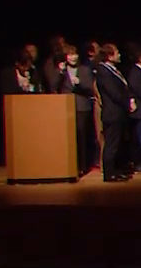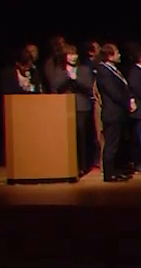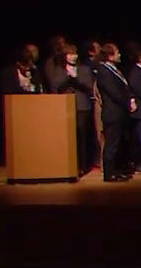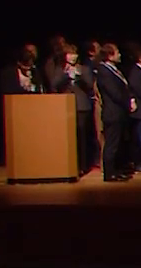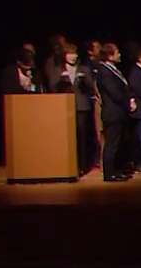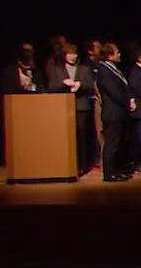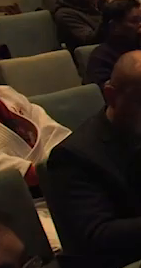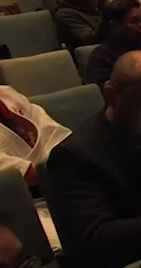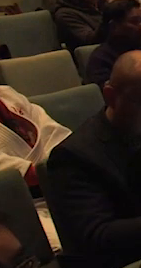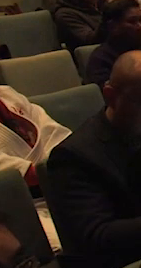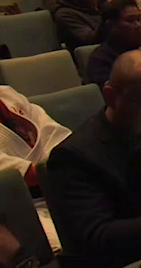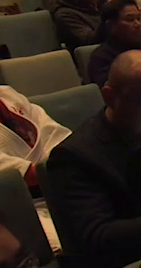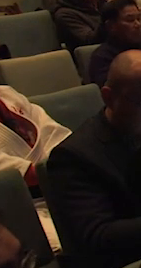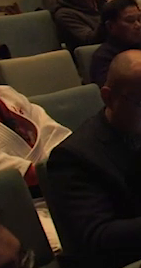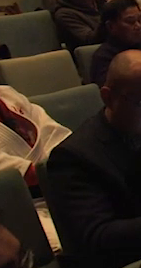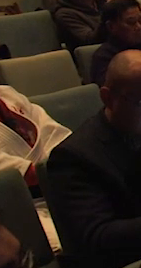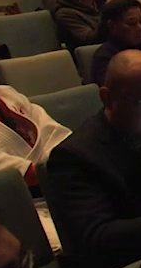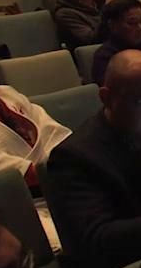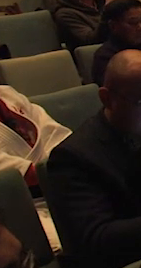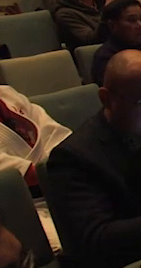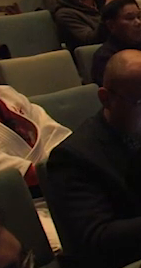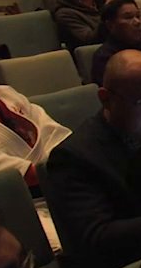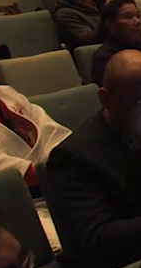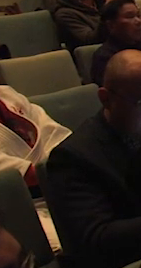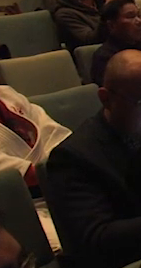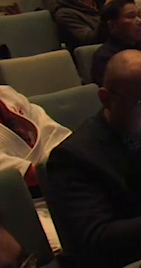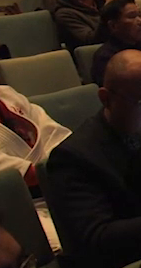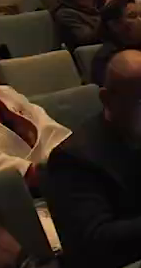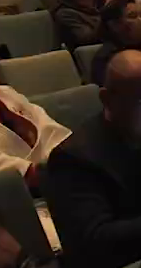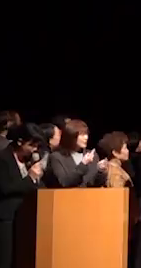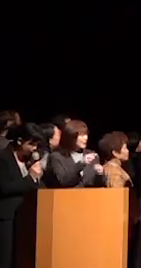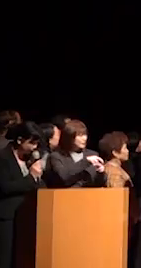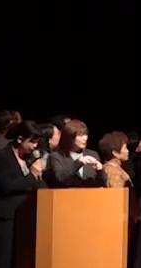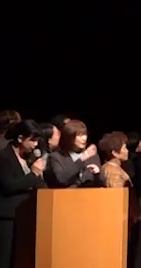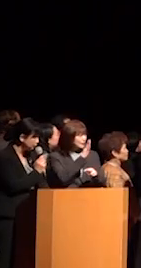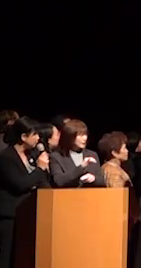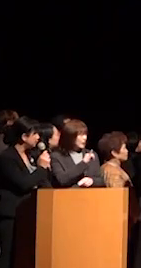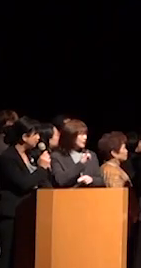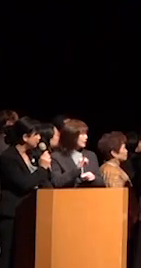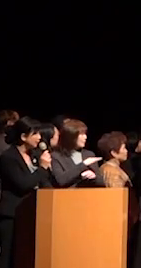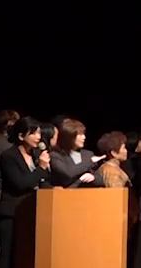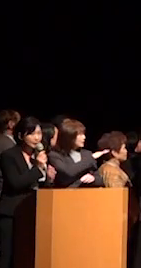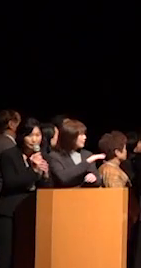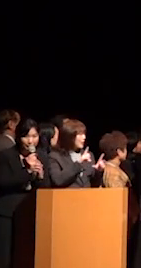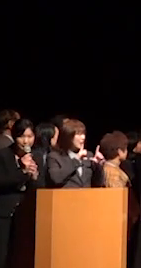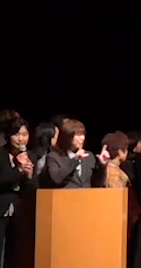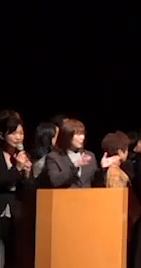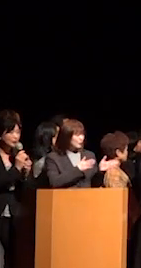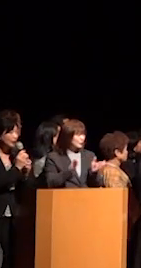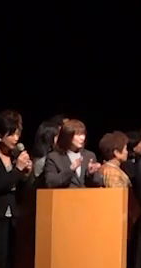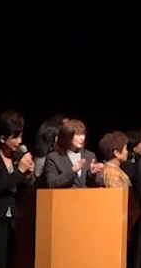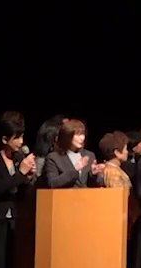援団の皆様はお席へご移動ください。そして委員の方は発表の準備をお願いいたします。